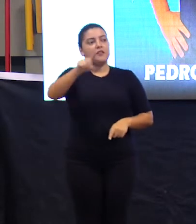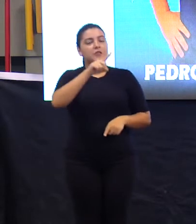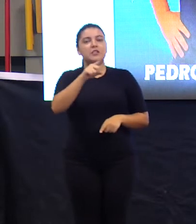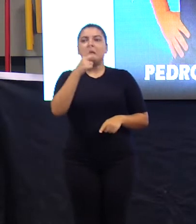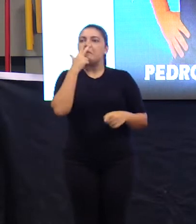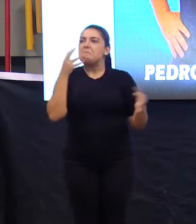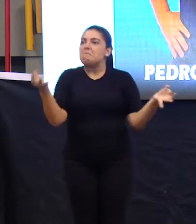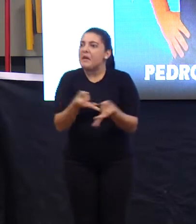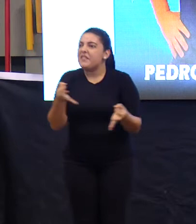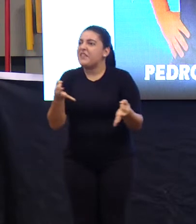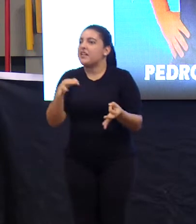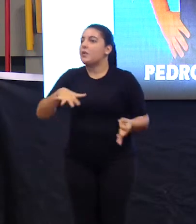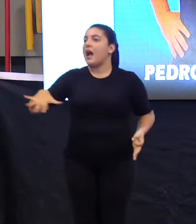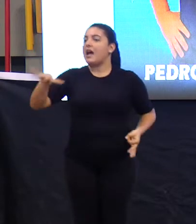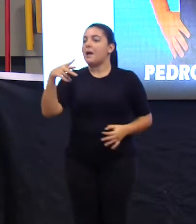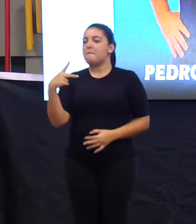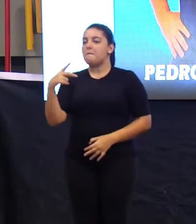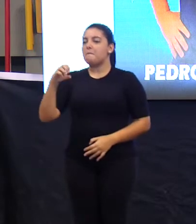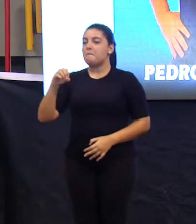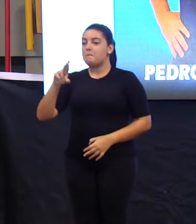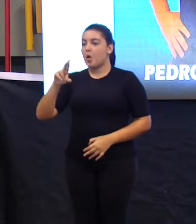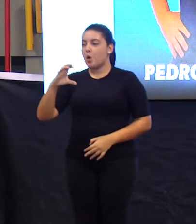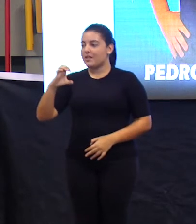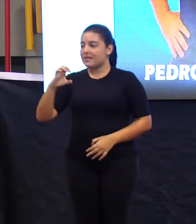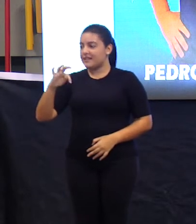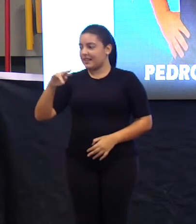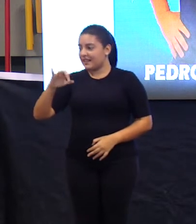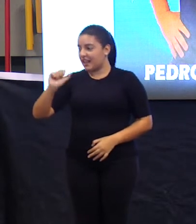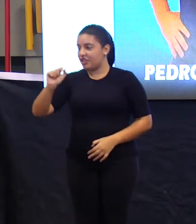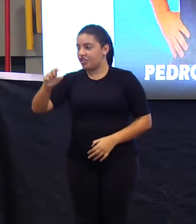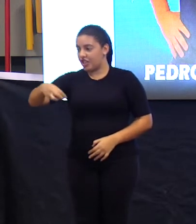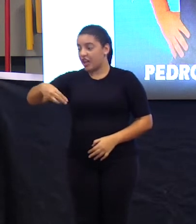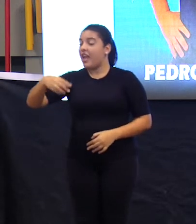porcentagem. E, gente, olha, eu vou te dizer,